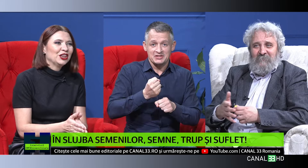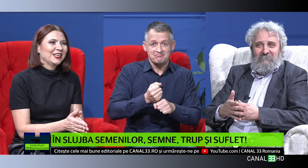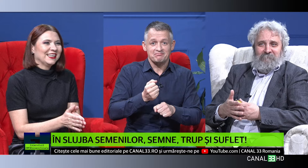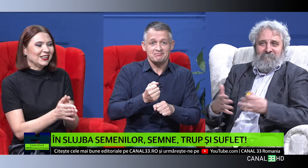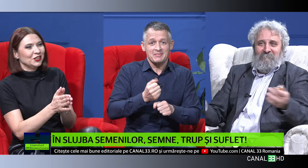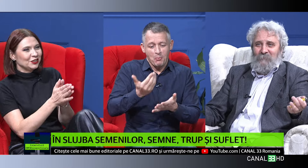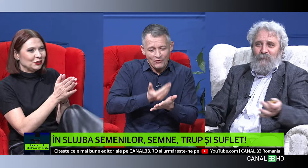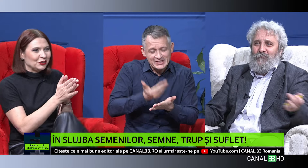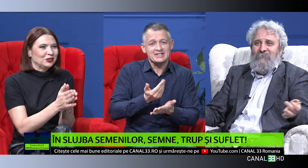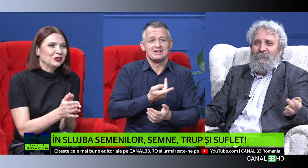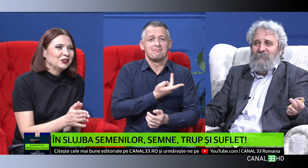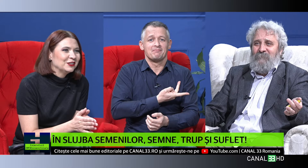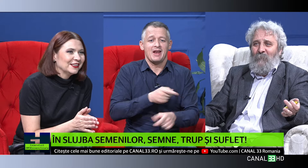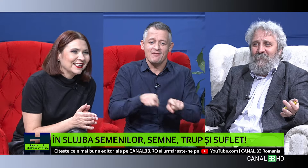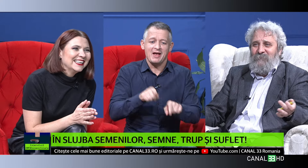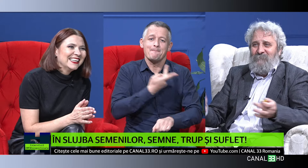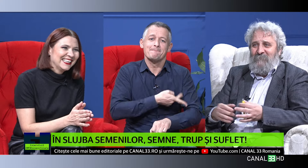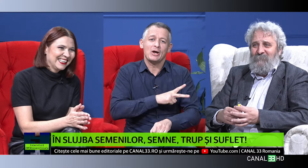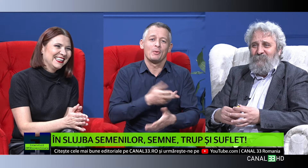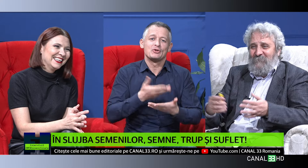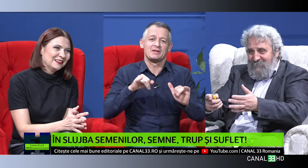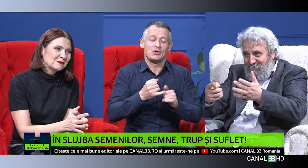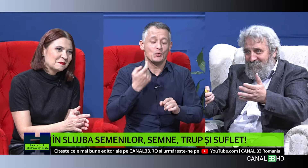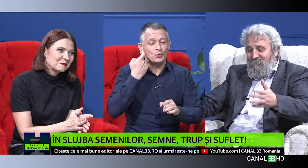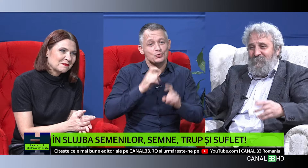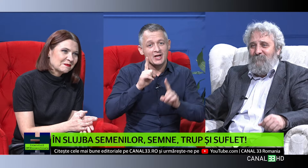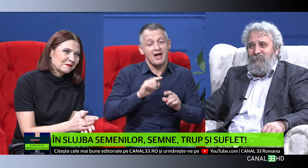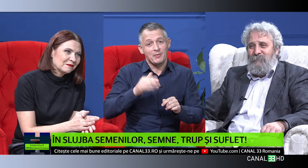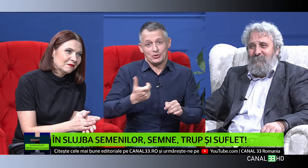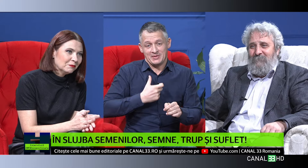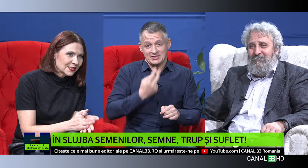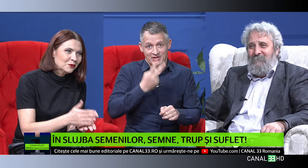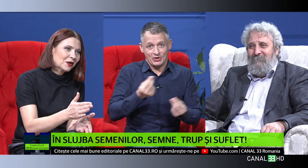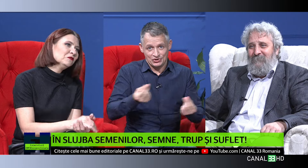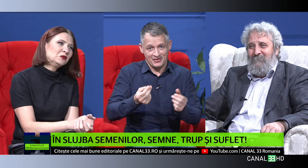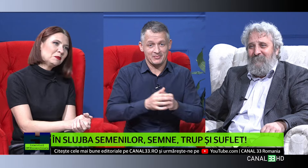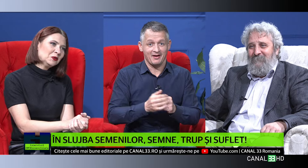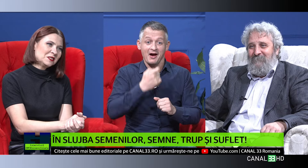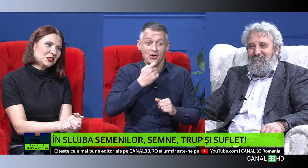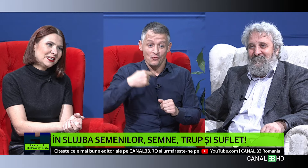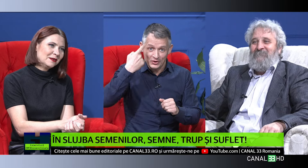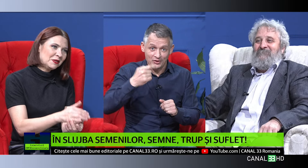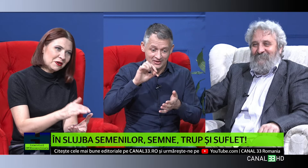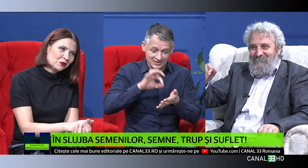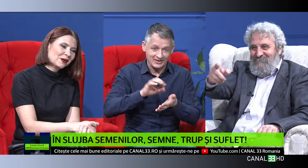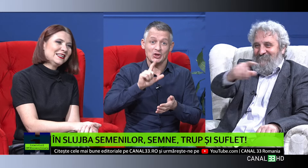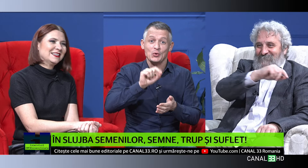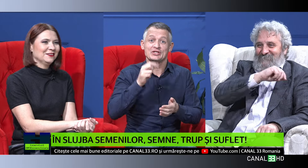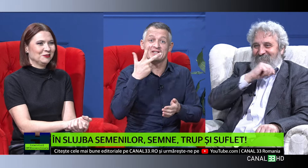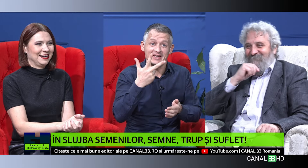fiindcă nu știu dacă o să avem ocazia în viață vreodată să vedem așa ceva. Vă asigur, anul viitor, pe 23 septembrie, voi organiza încă o